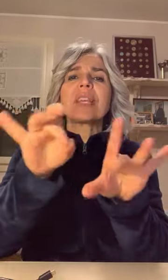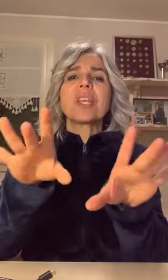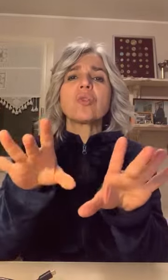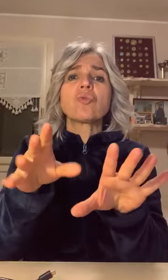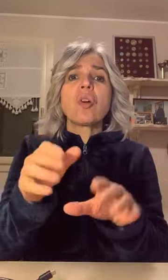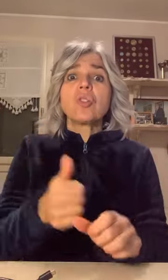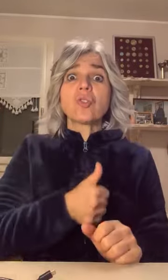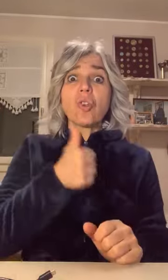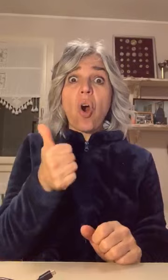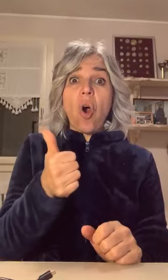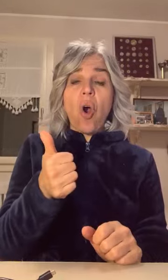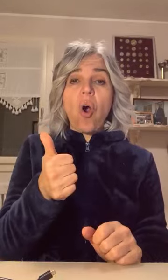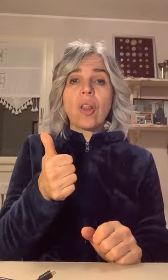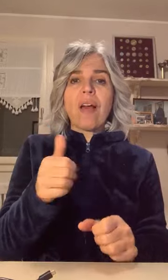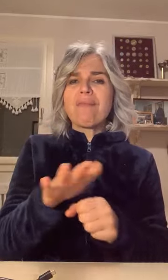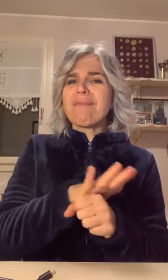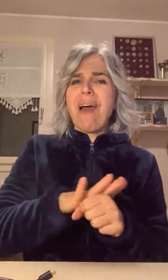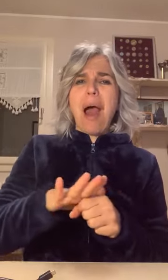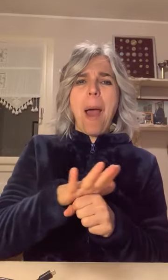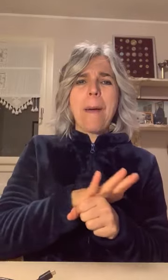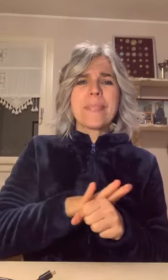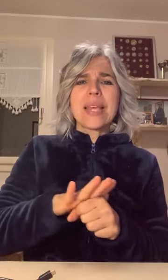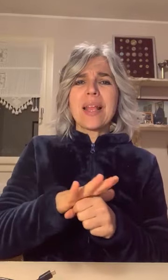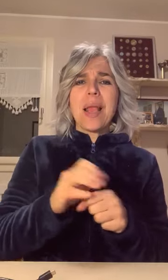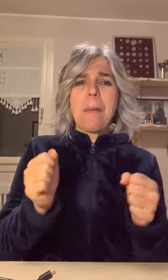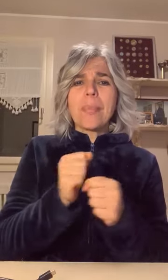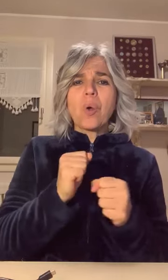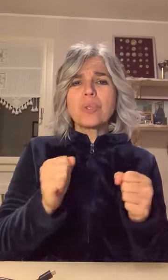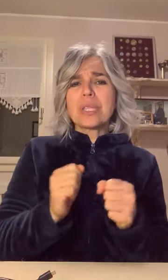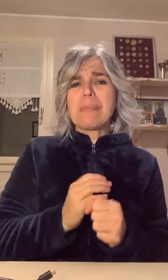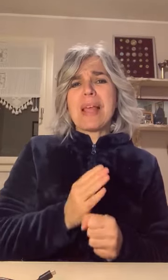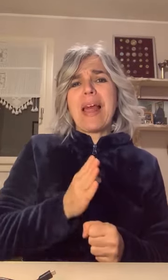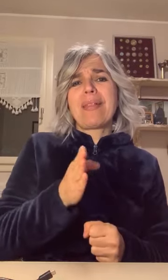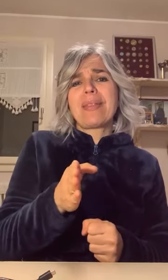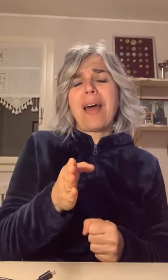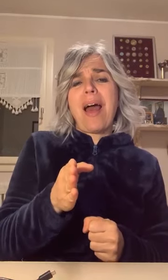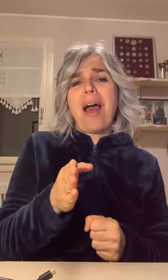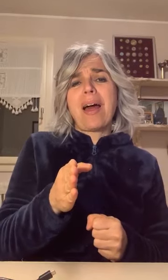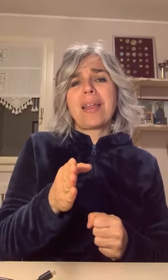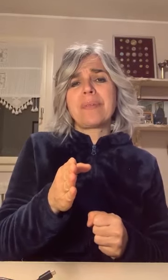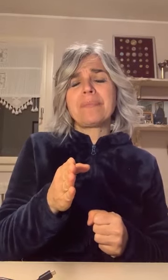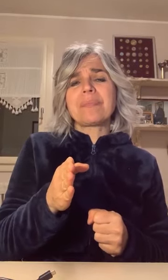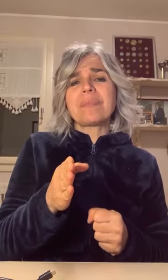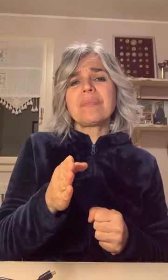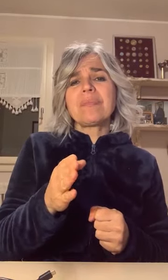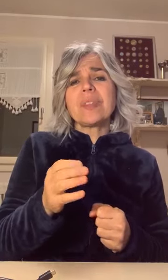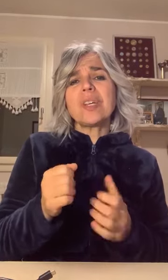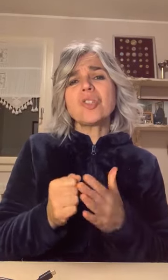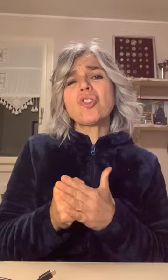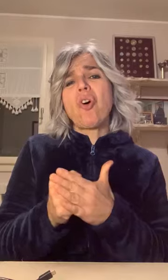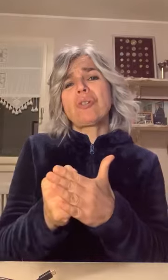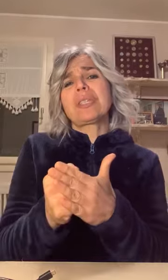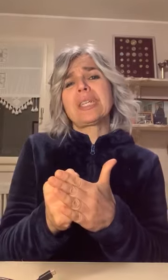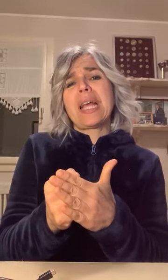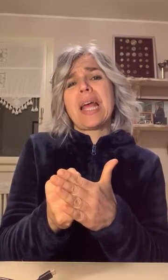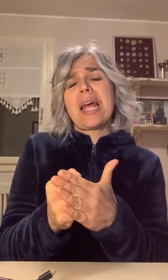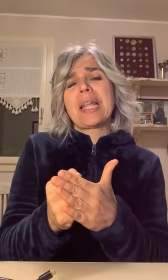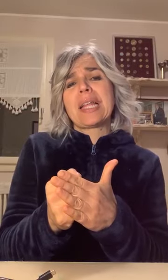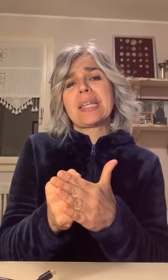Signore è vicino a loro in questo momento, sta riempendo il loro cuore. Noi come Chiesa dobbiamo pregare, non possiamo pregare per i morti perché